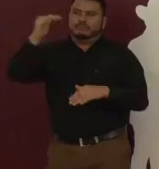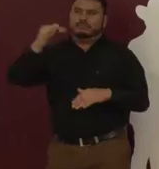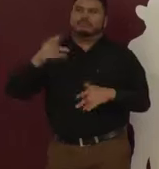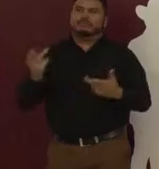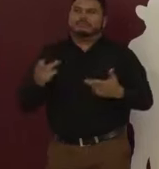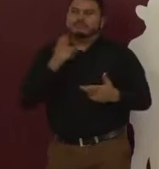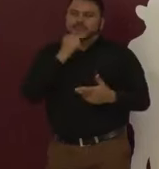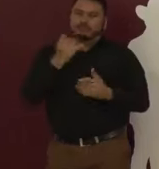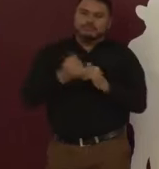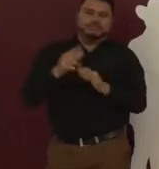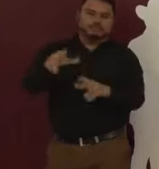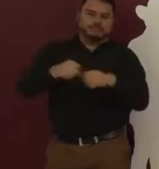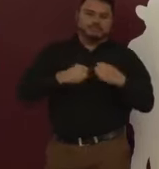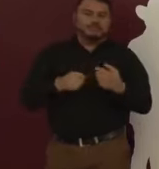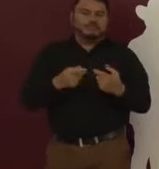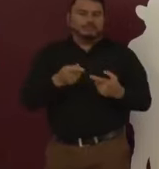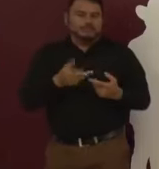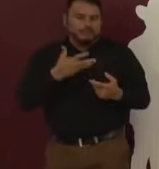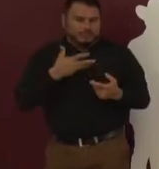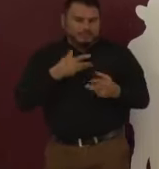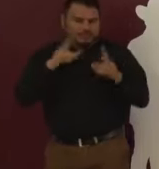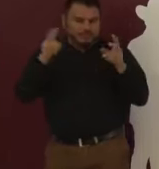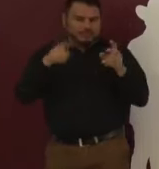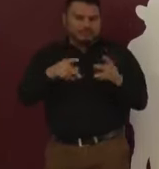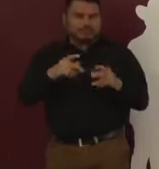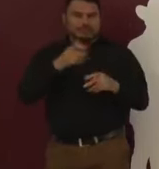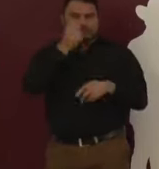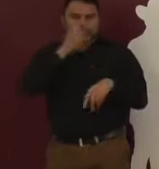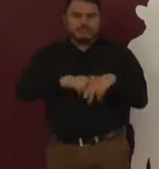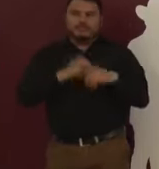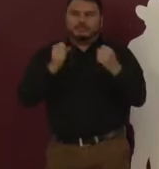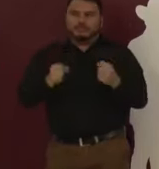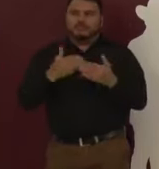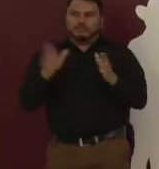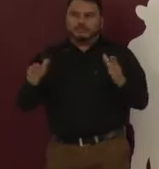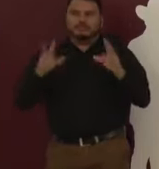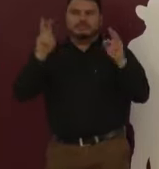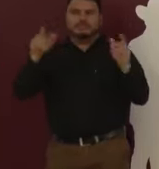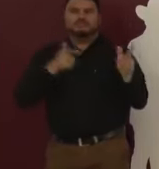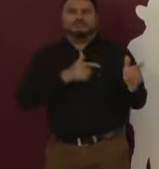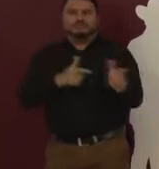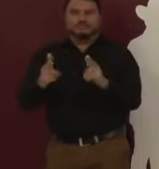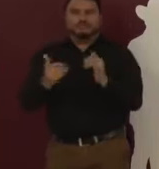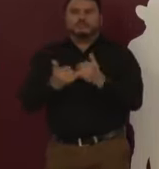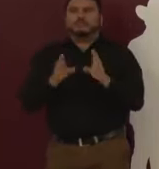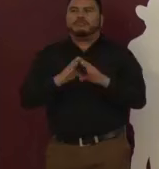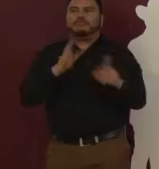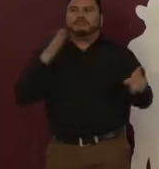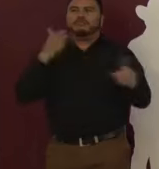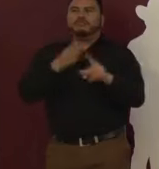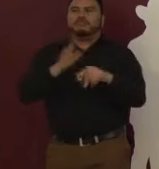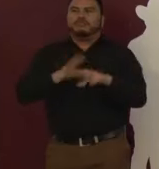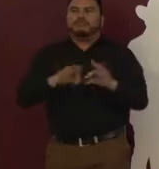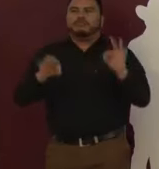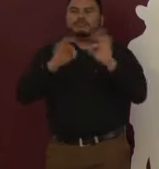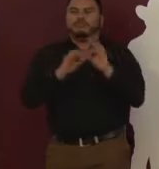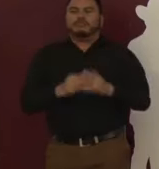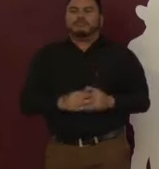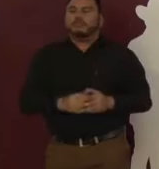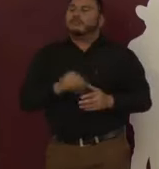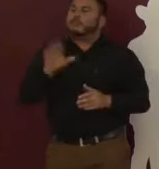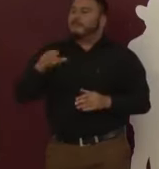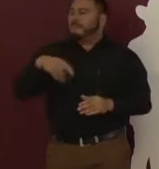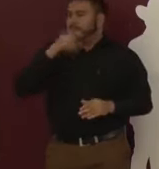de las autoridades. ¿Cuál es la instrucción que hay para la Secretaría de Ciudad Pública y cuál es ahora sí que el enfoque principal? Bueno, nuestra policía